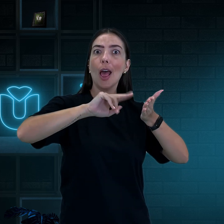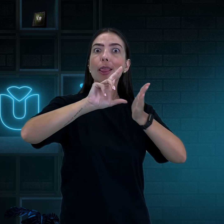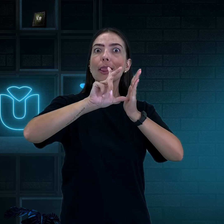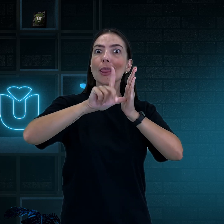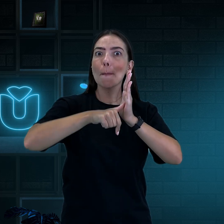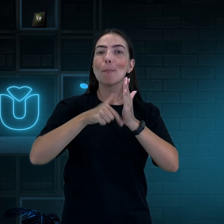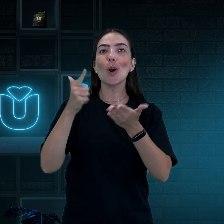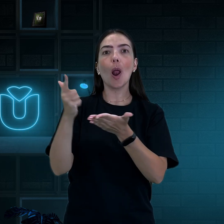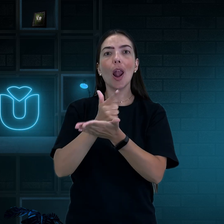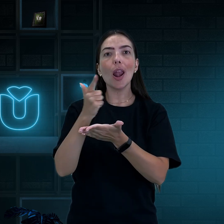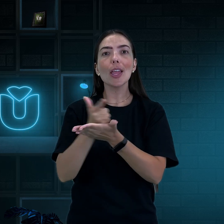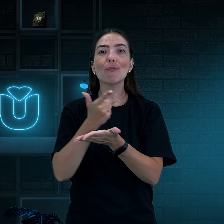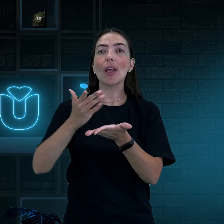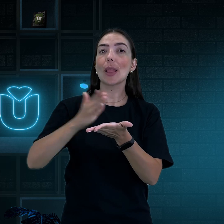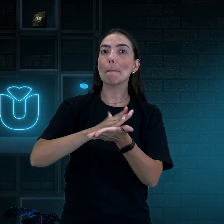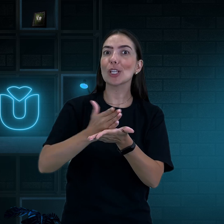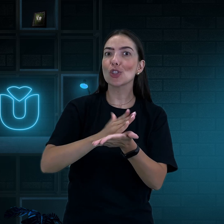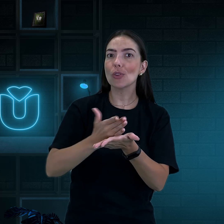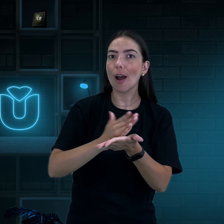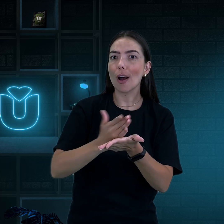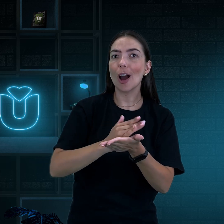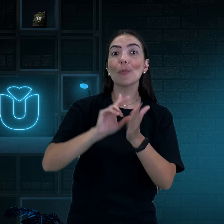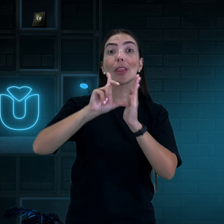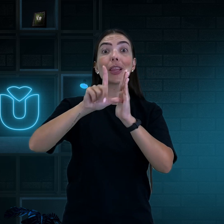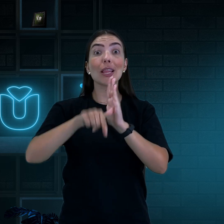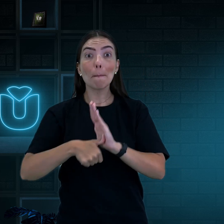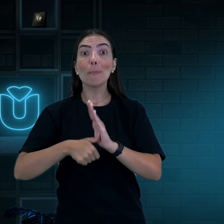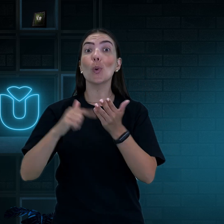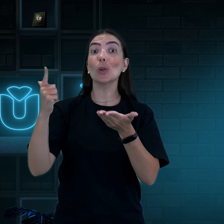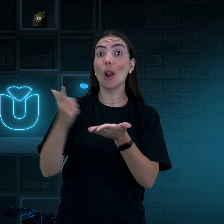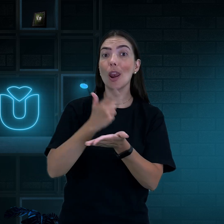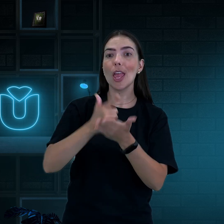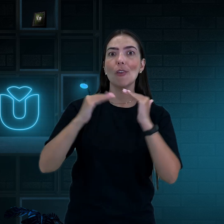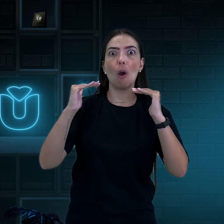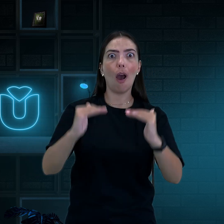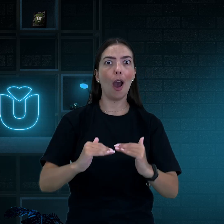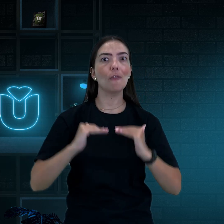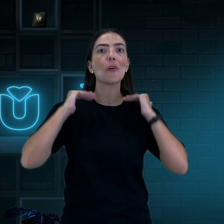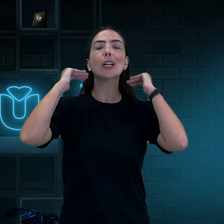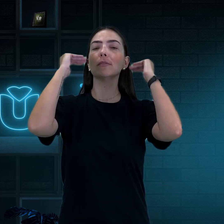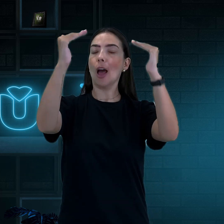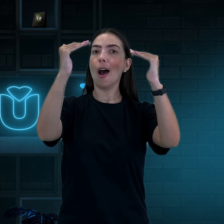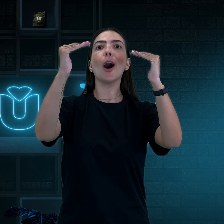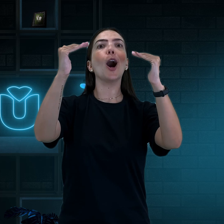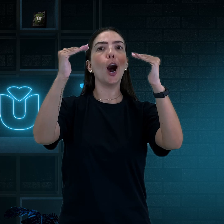sua leitura. Depois pega um livro com português mais intermediário, um outro livro depois com português